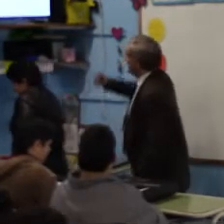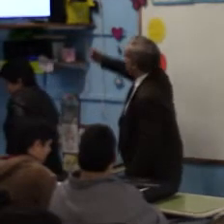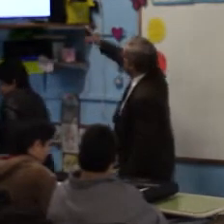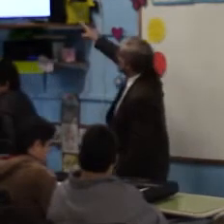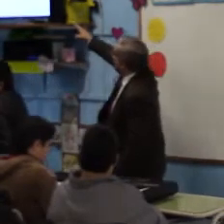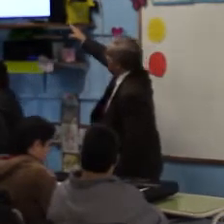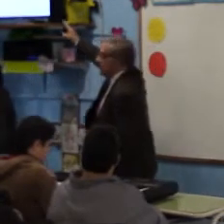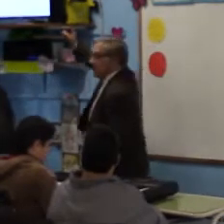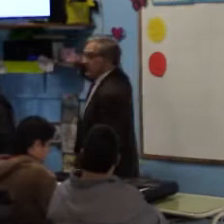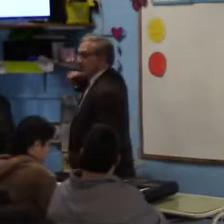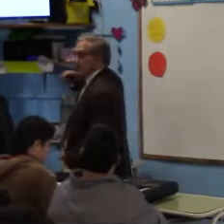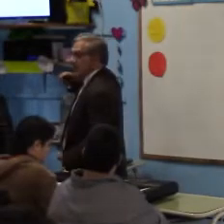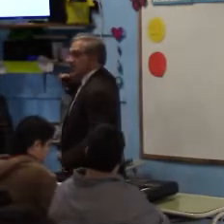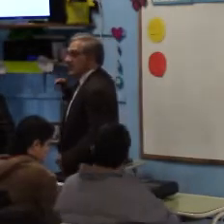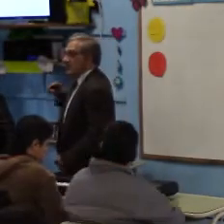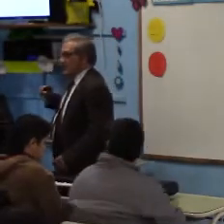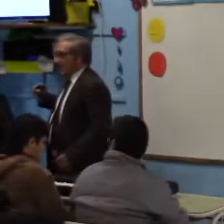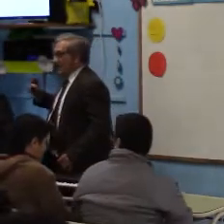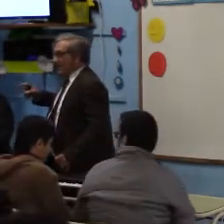Para que esto sea.